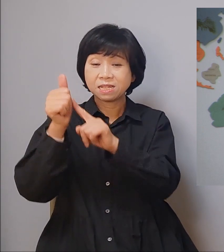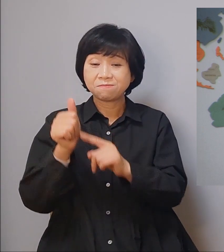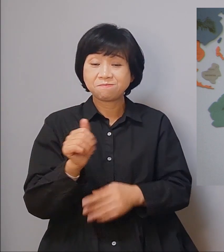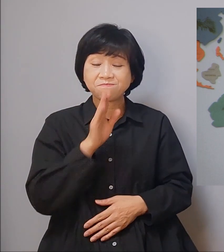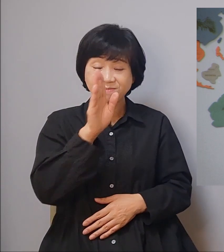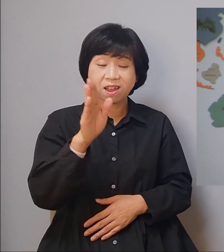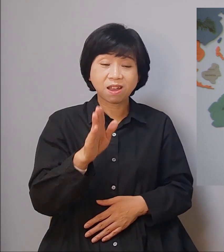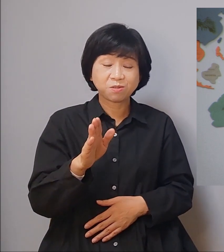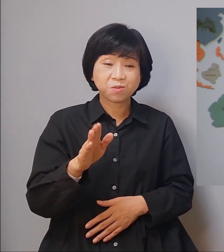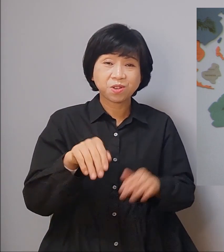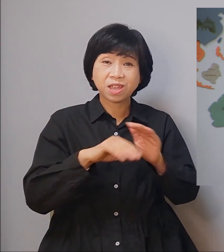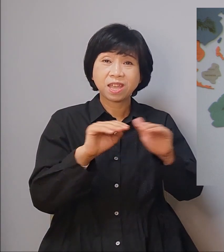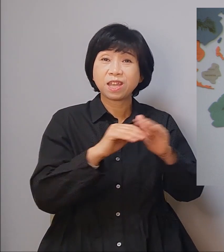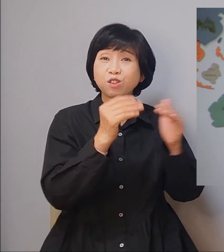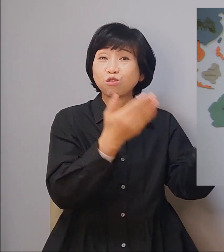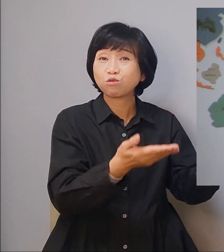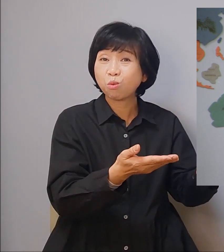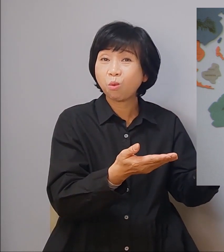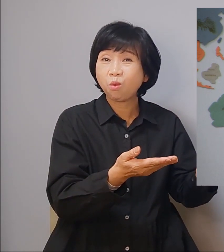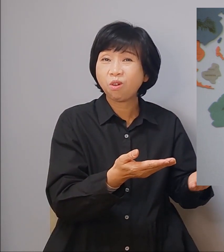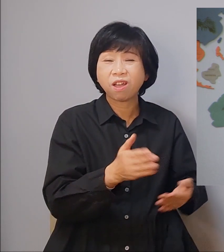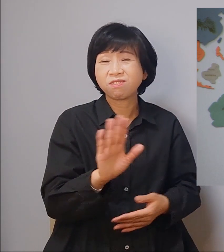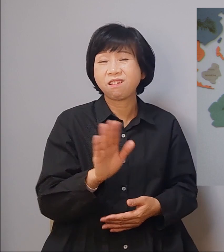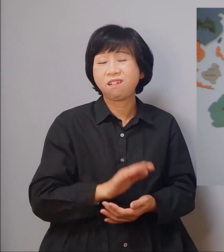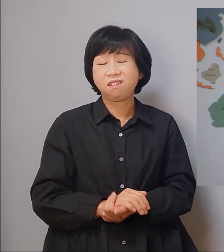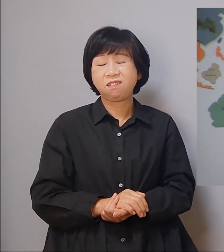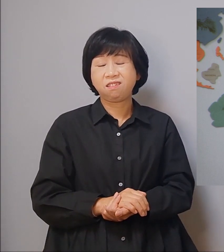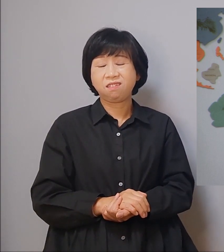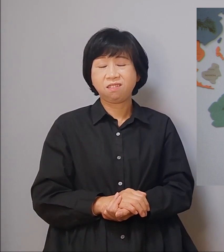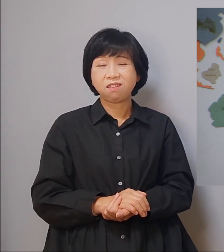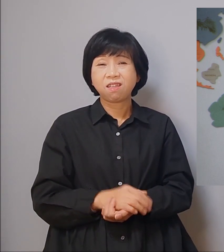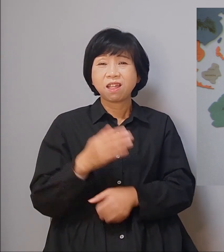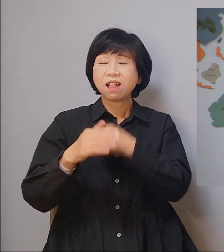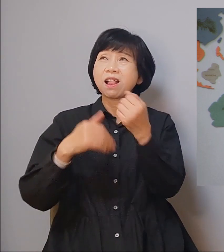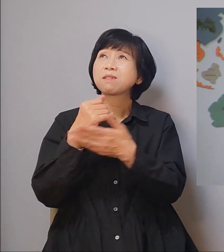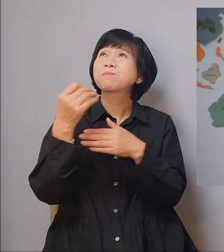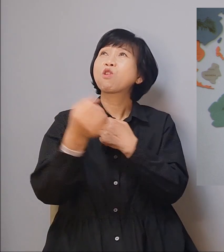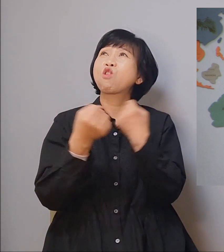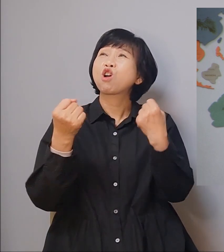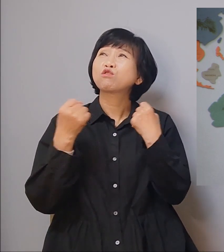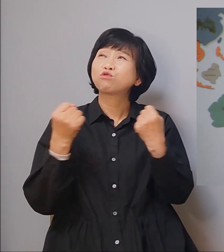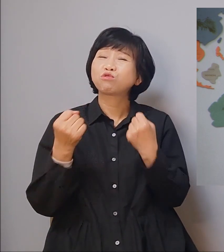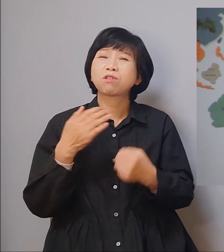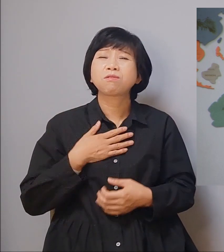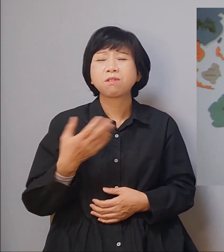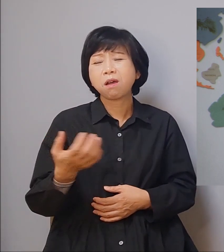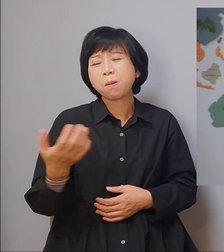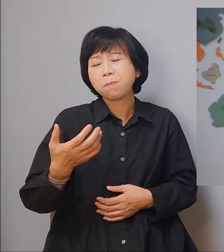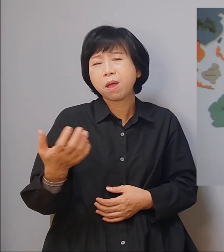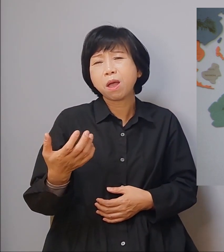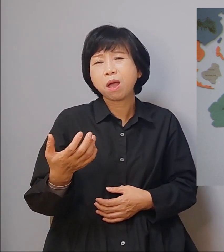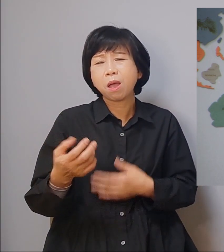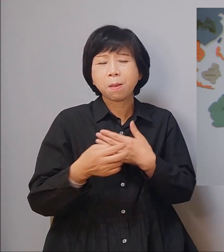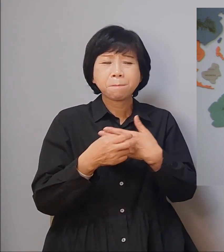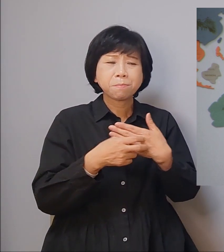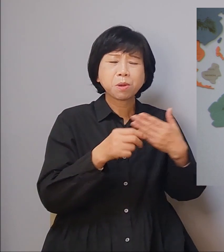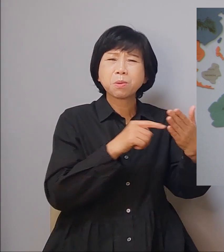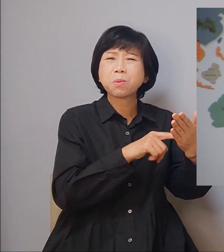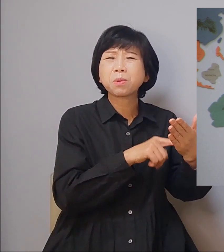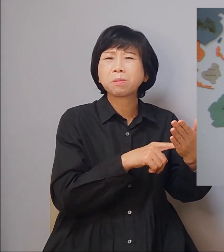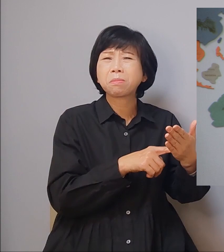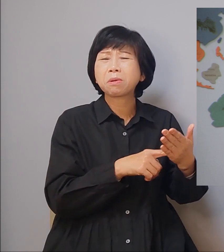돈 문제 해결해 주세요. 알았어, 얼마가 필요해, 해결해 줄게. 하나님 건강 주세요. 하나님 내가 아파요, 병원에서 뭐라